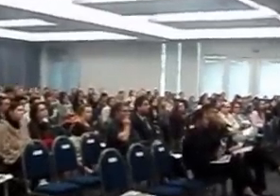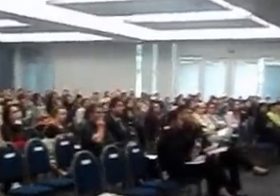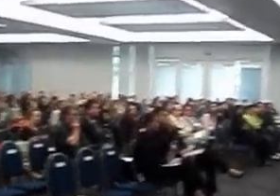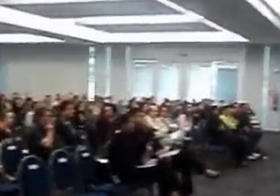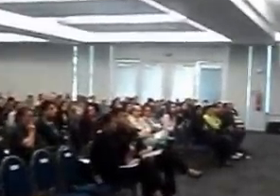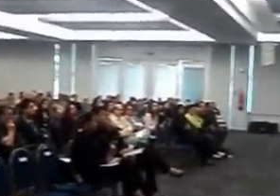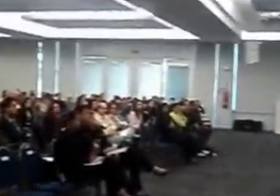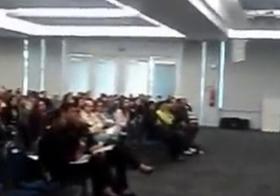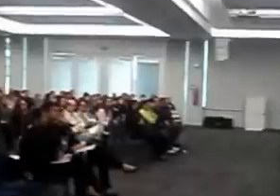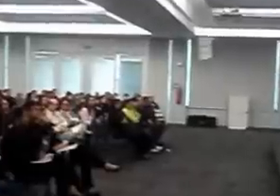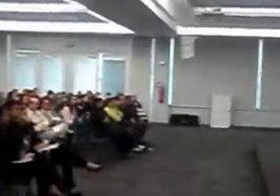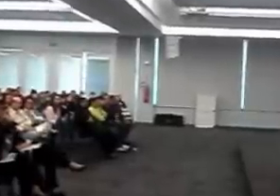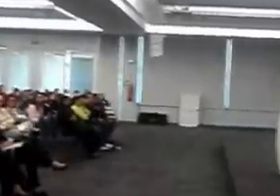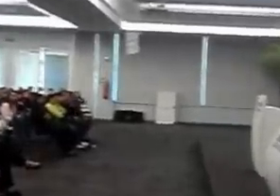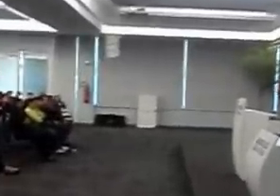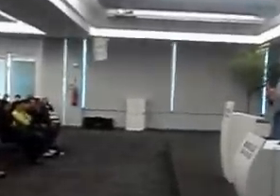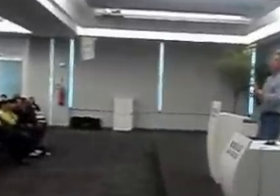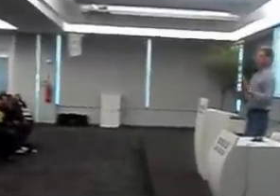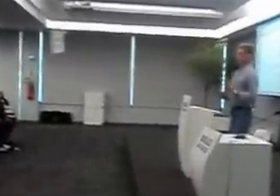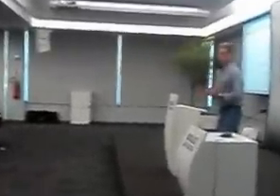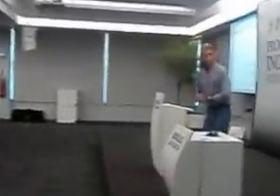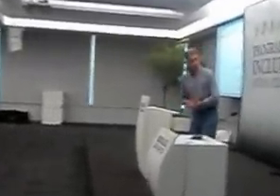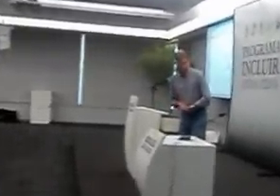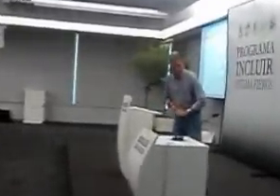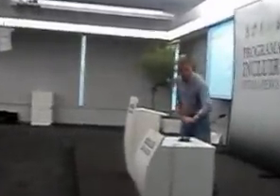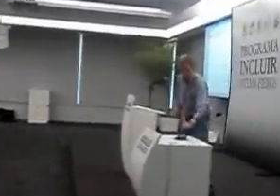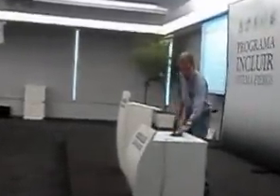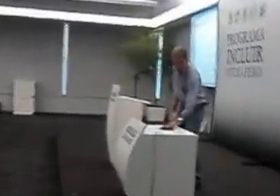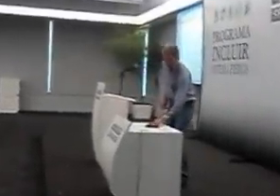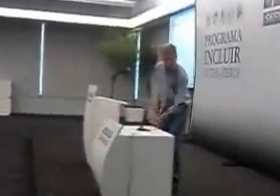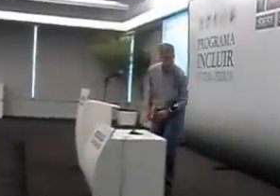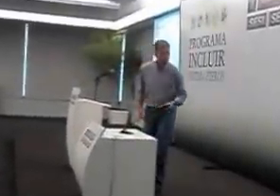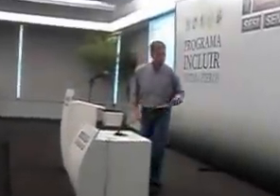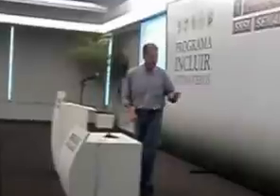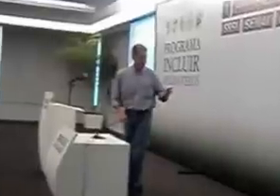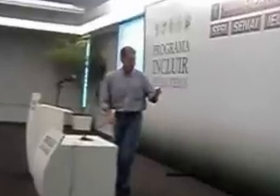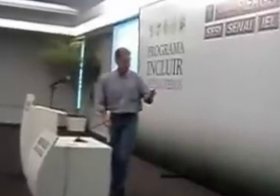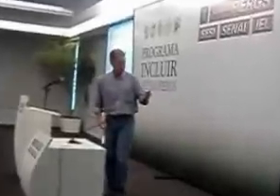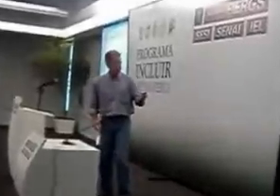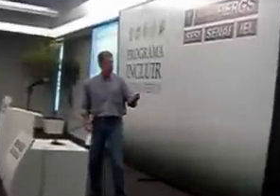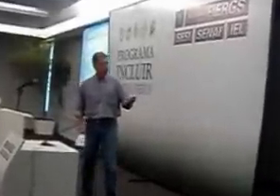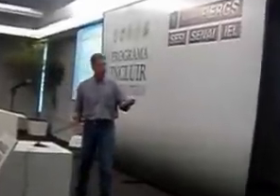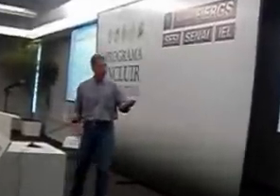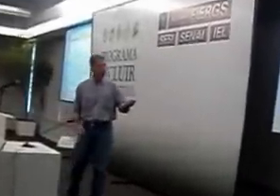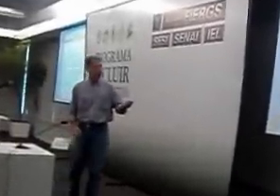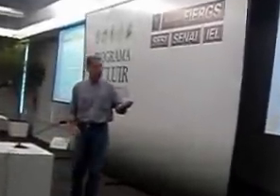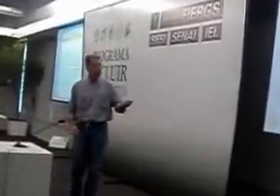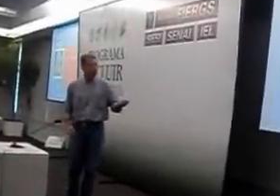Então, é preciso informação em relação a isso e mostrar, divulgar esse trabalho. Né?